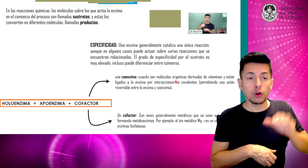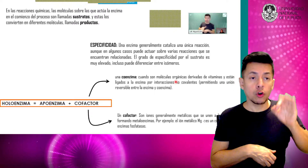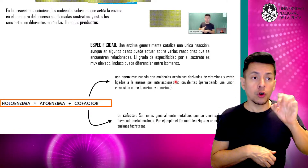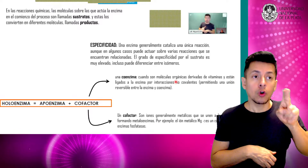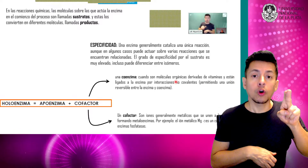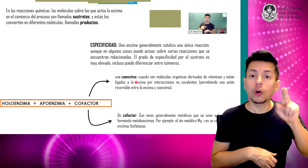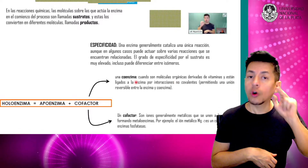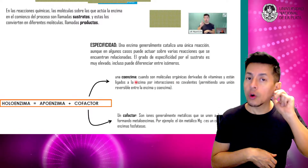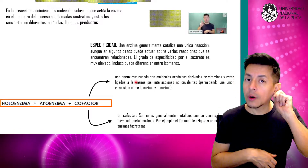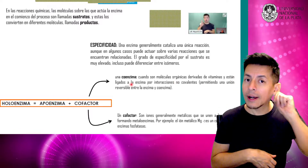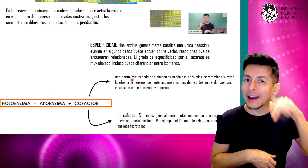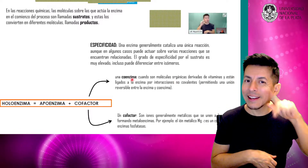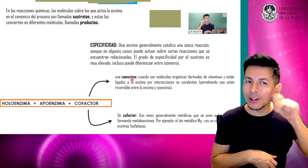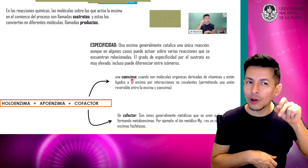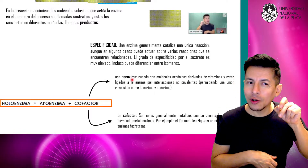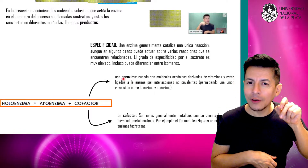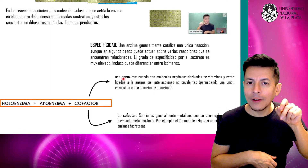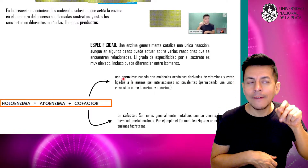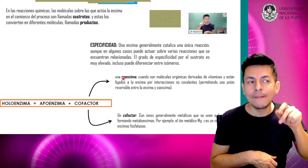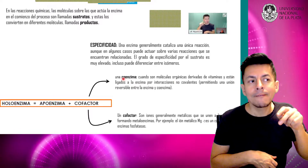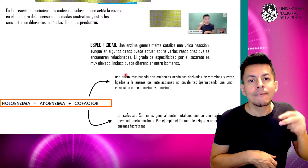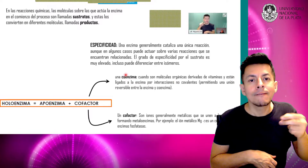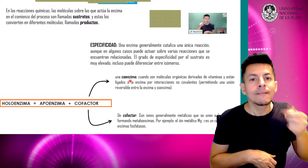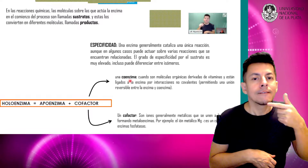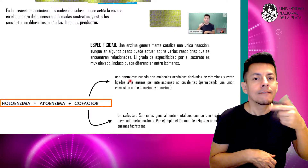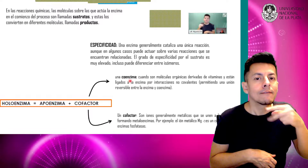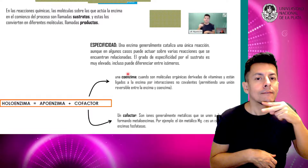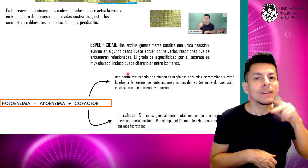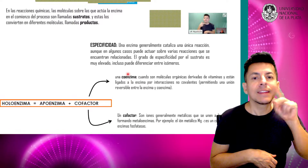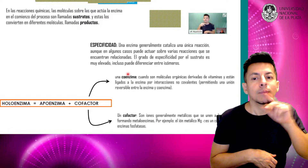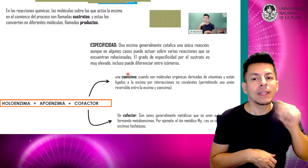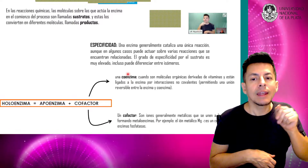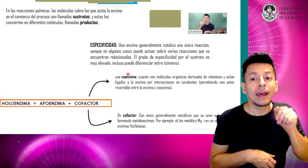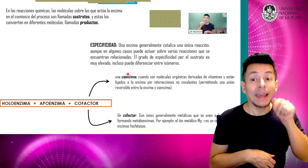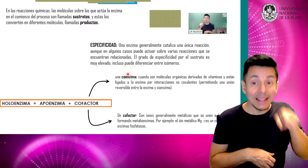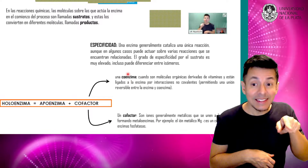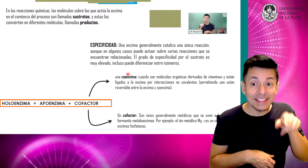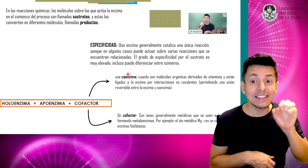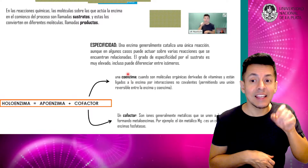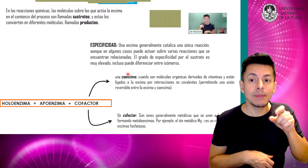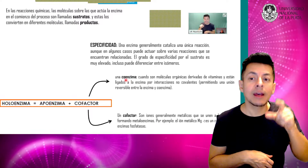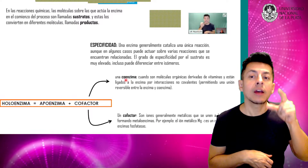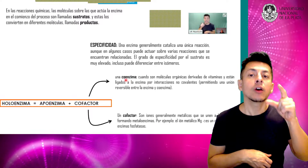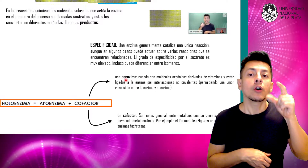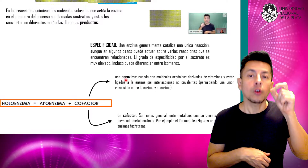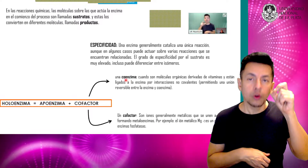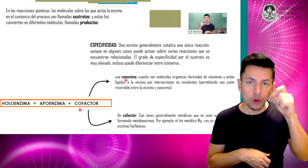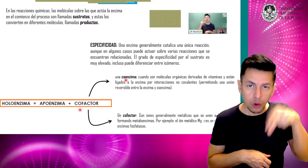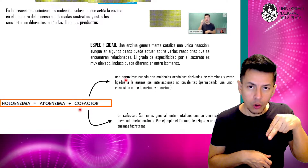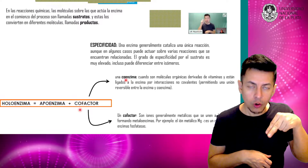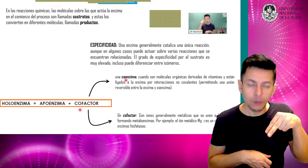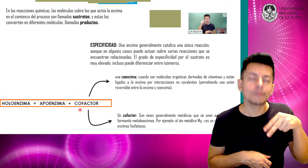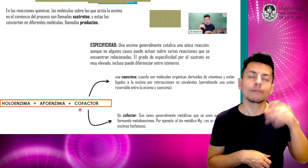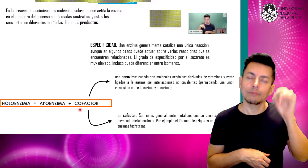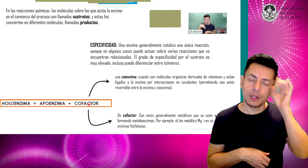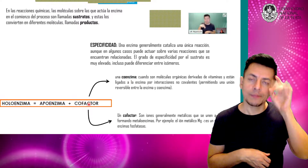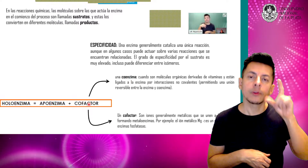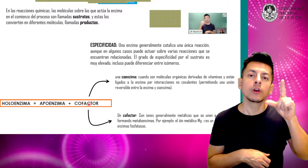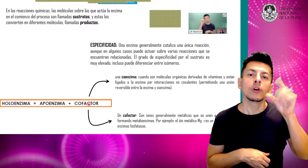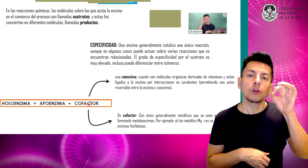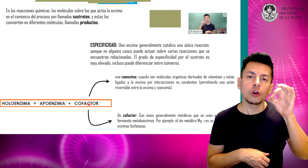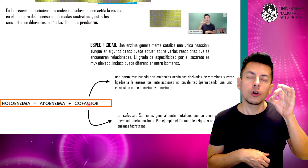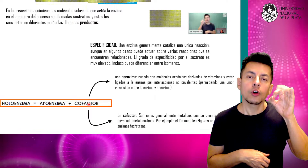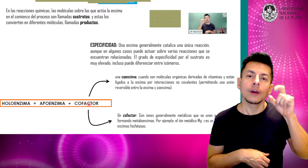vitamina, entonces a ese compuesto se le llama coenzima. ¿Sí? Pero si ese compuesto químico